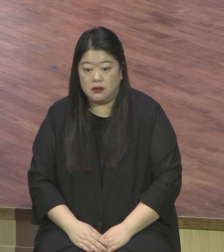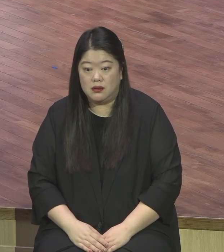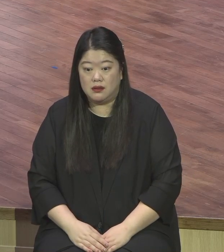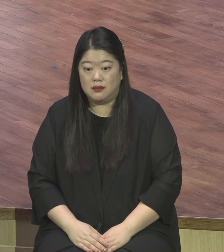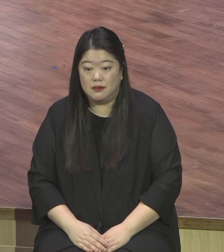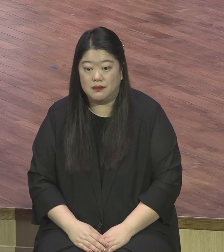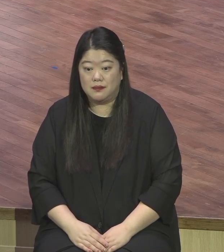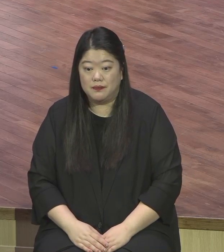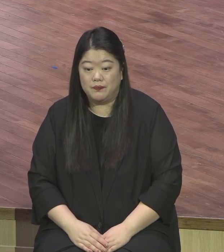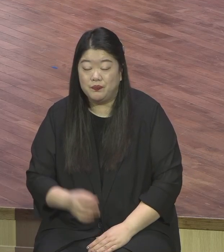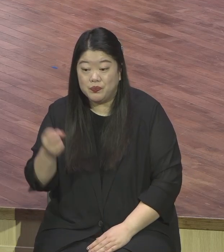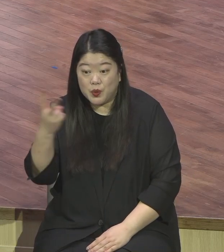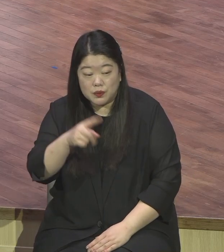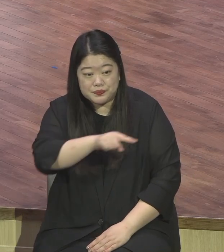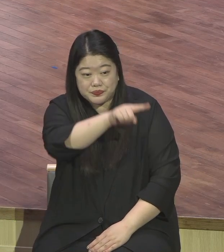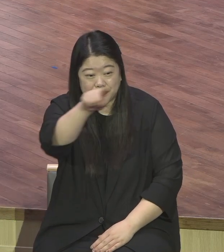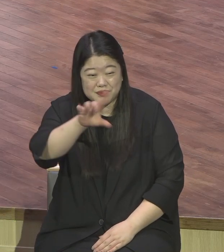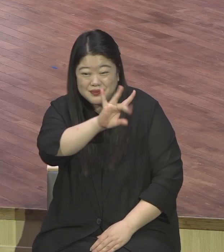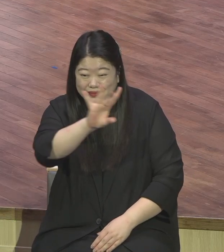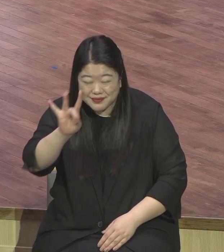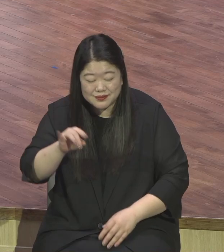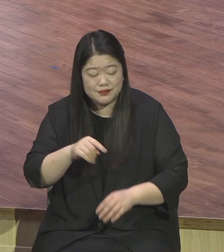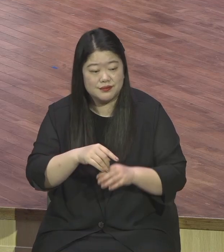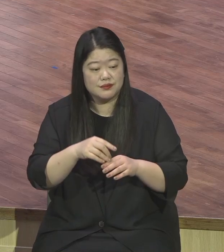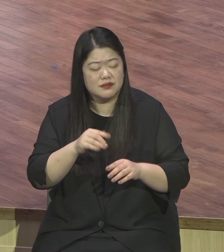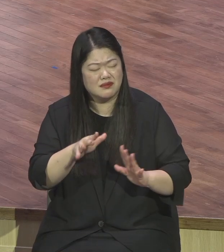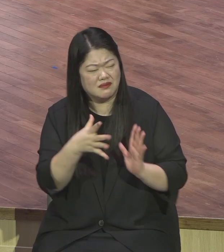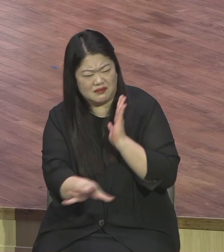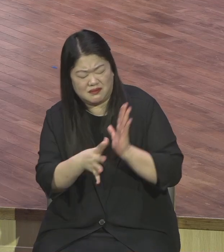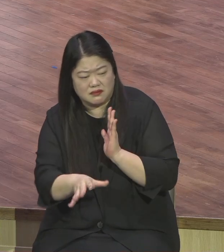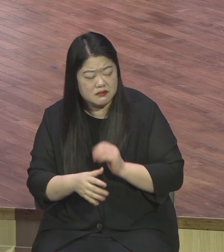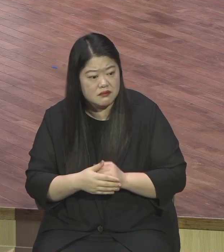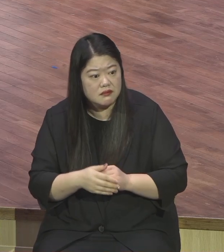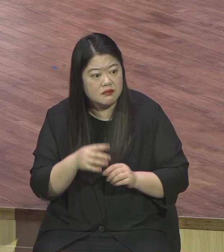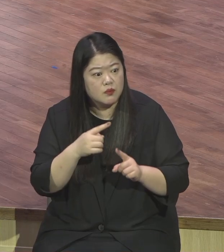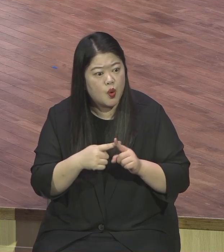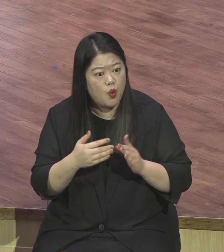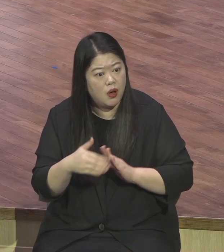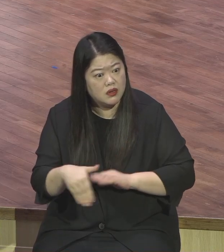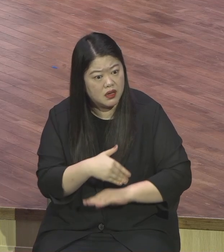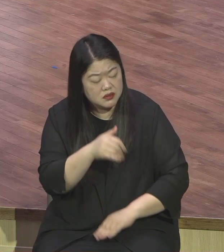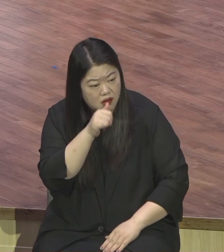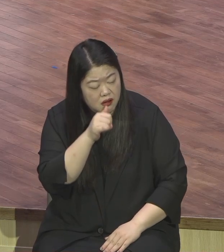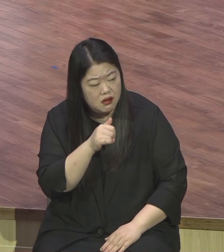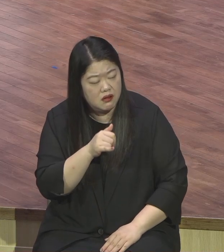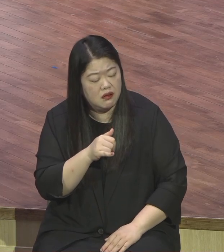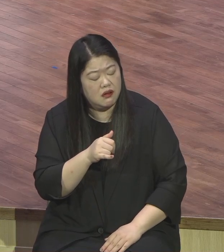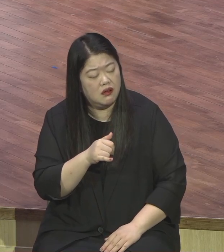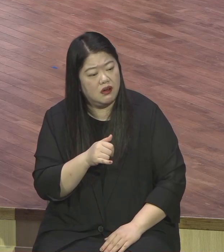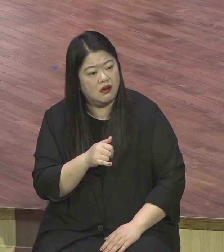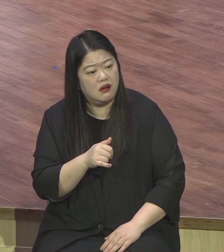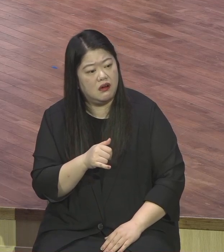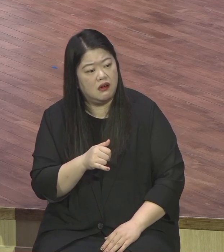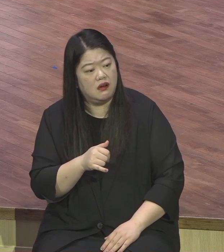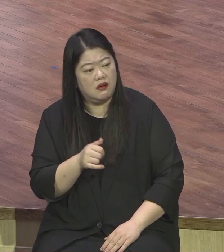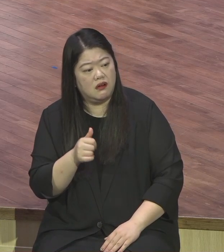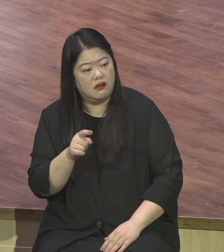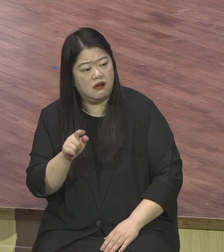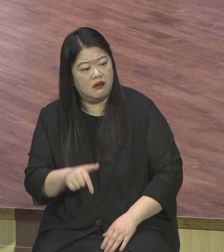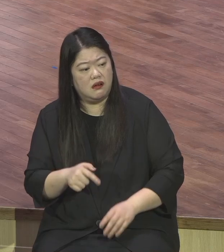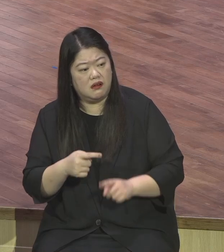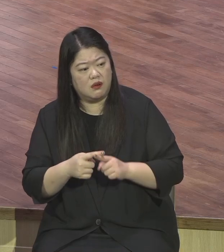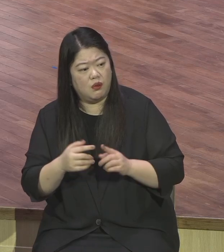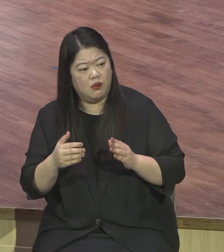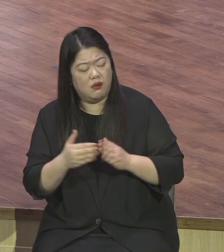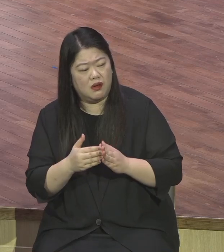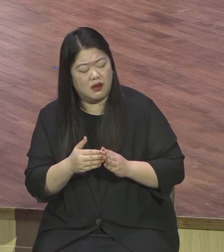다 거짓 같잖아요. 이런 잔혹하고 잔인함을 보면서 모든 국민들은 분노하고